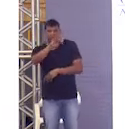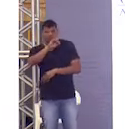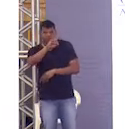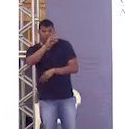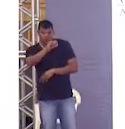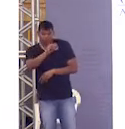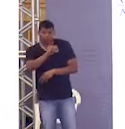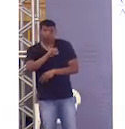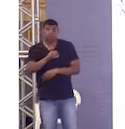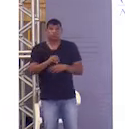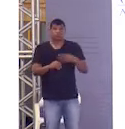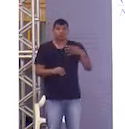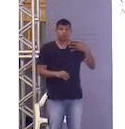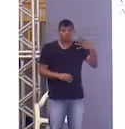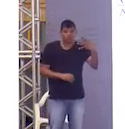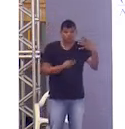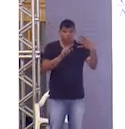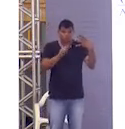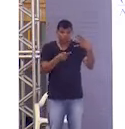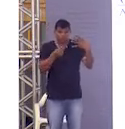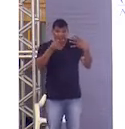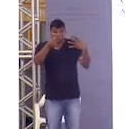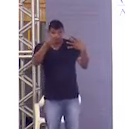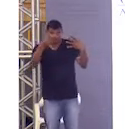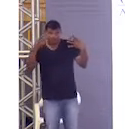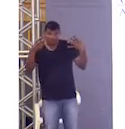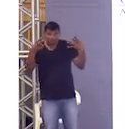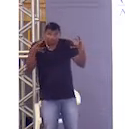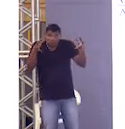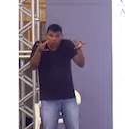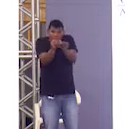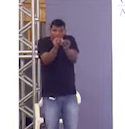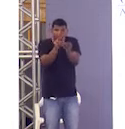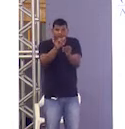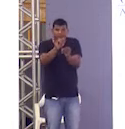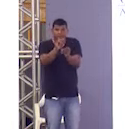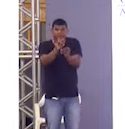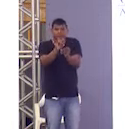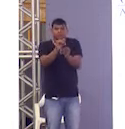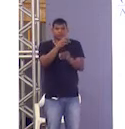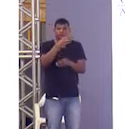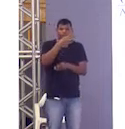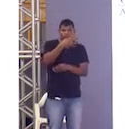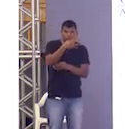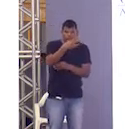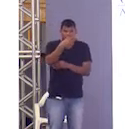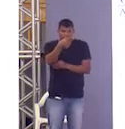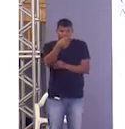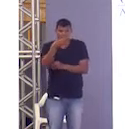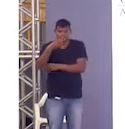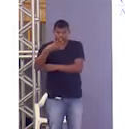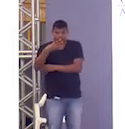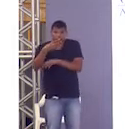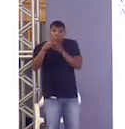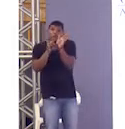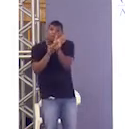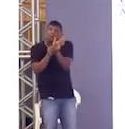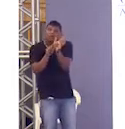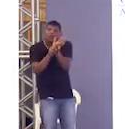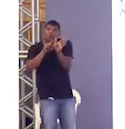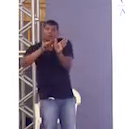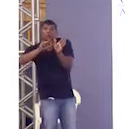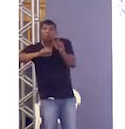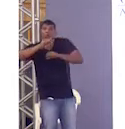pego, junto todos eles, 4, 7, 3, e subtraio